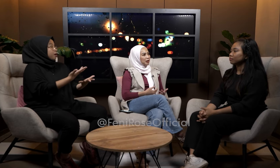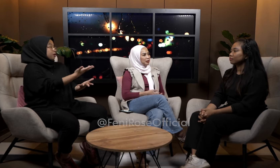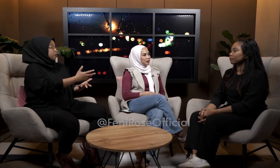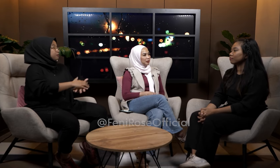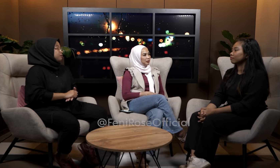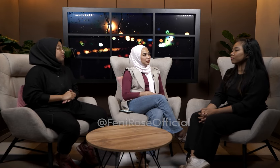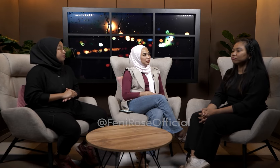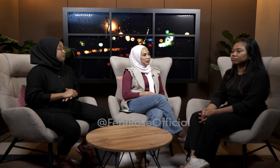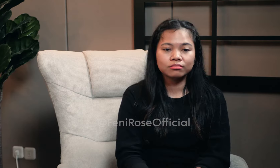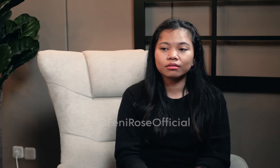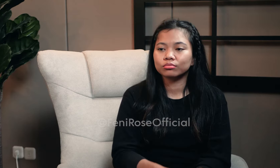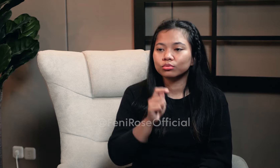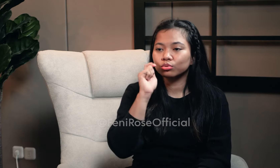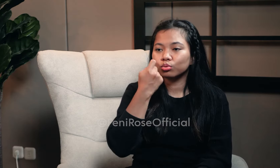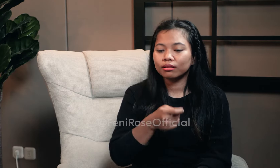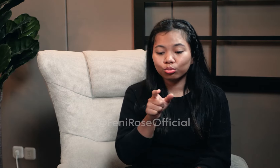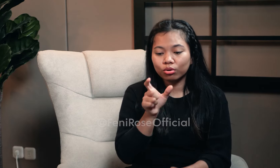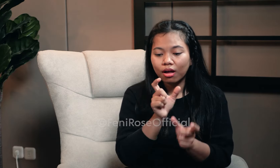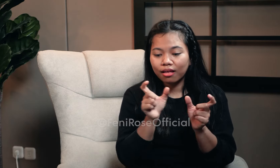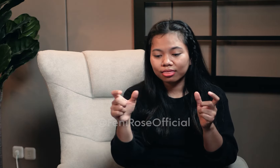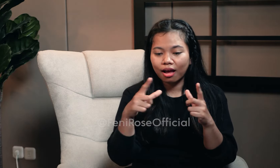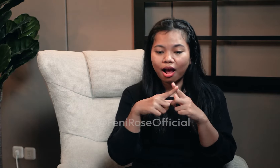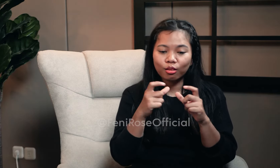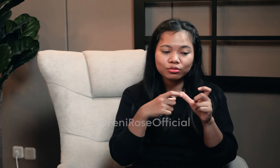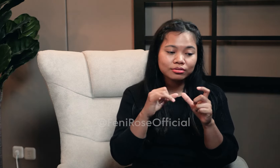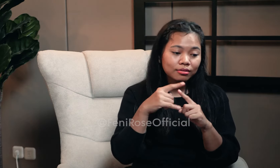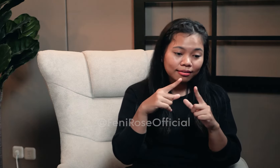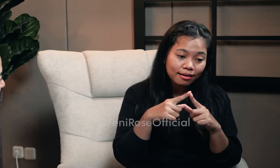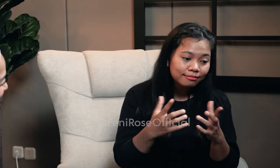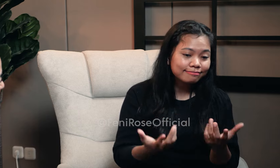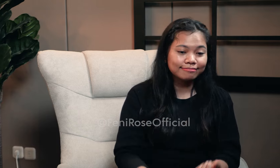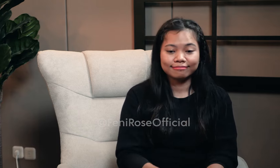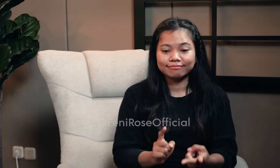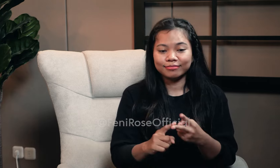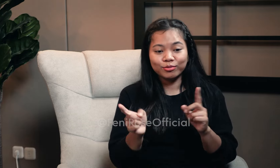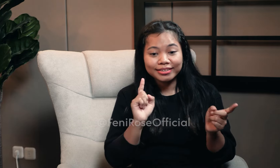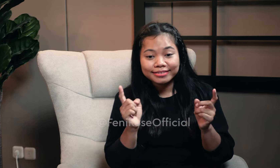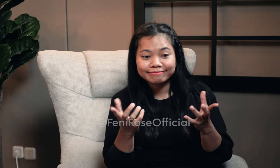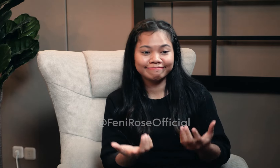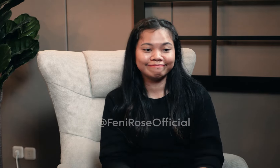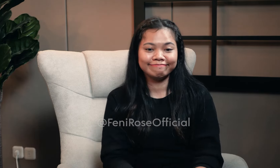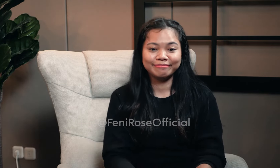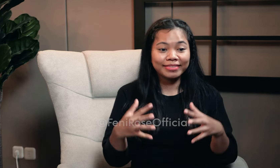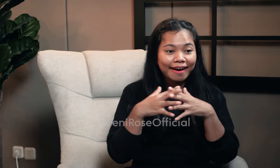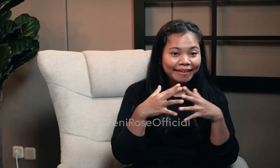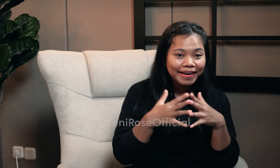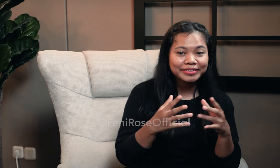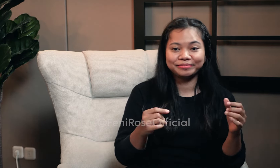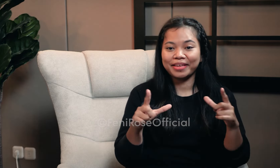gimana Iya sulit kata-kata itu halus si stasnya enggak tahu politik saya kayak